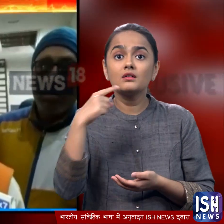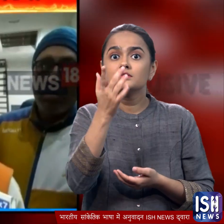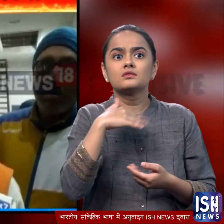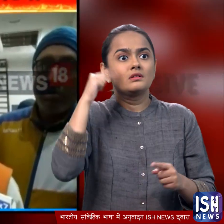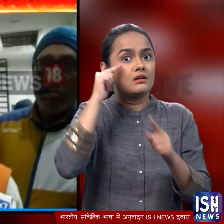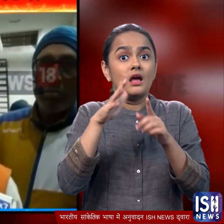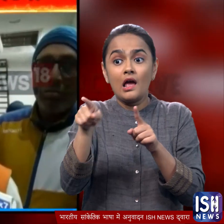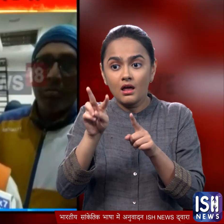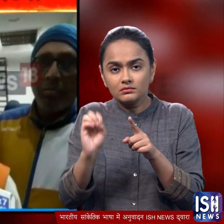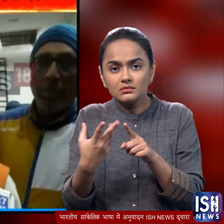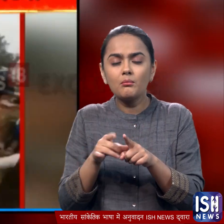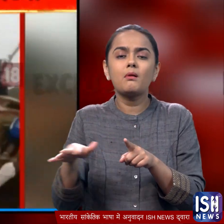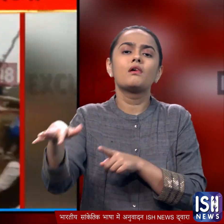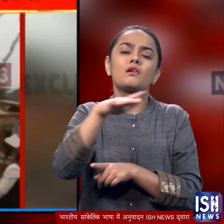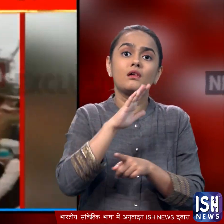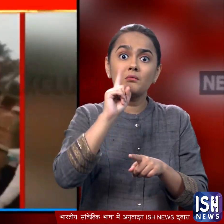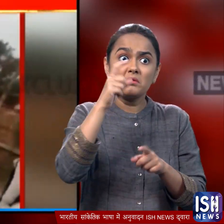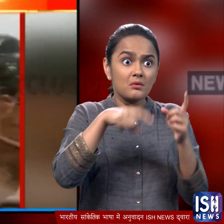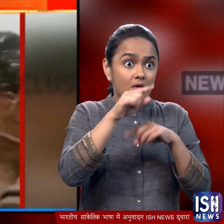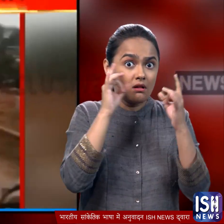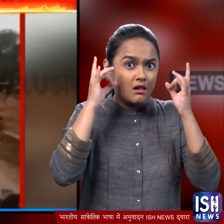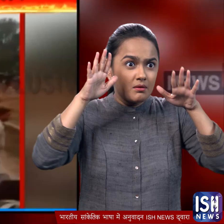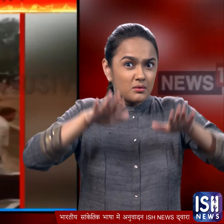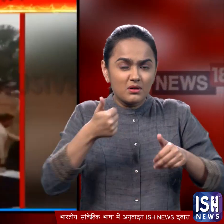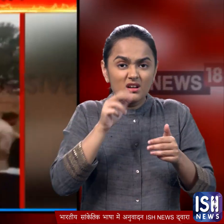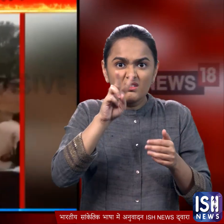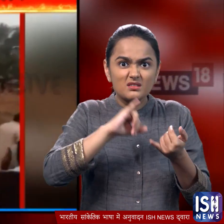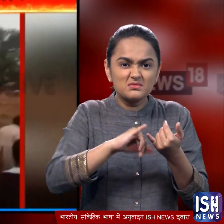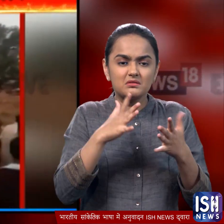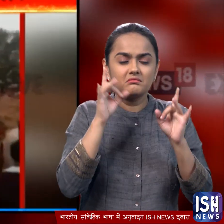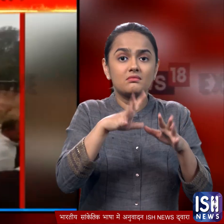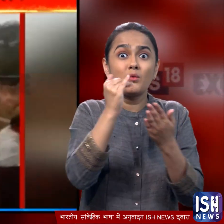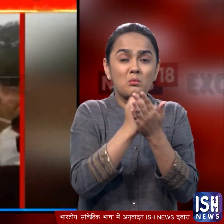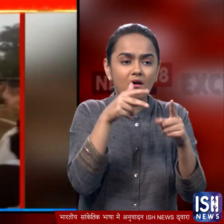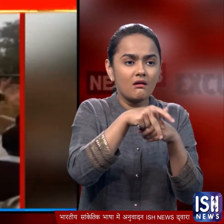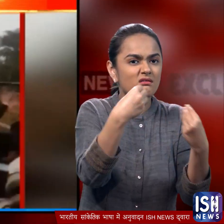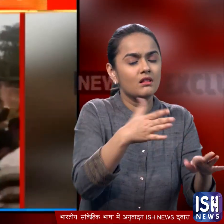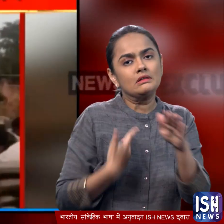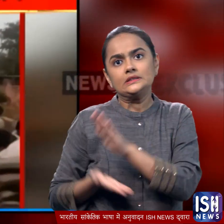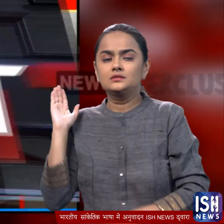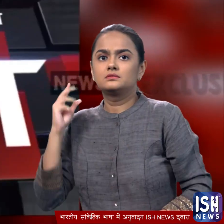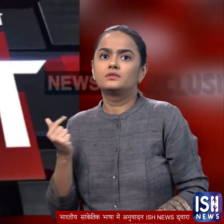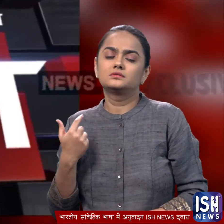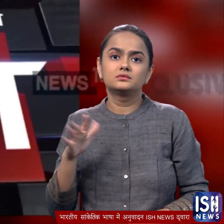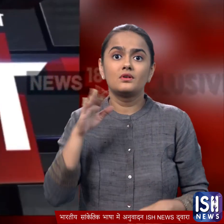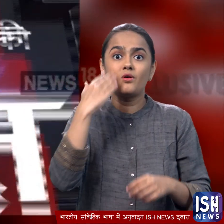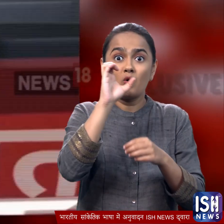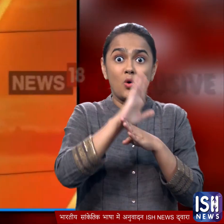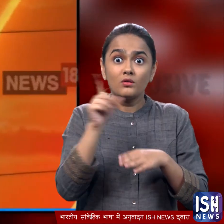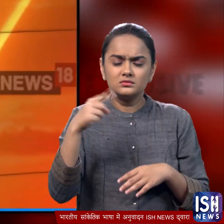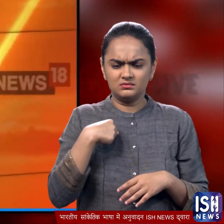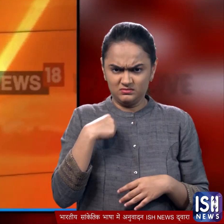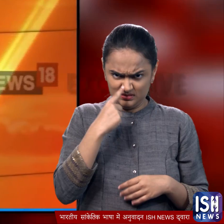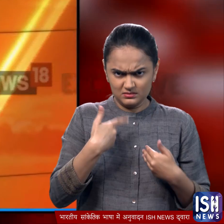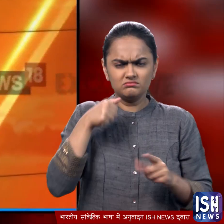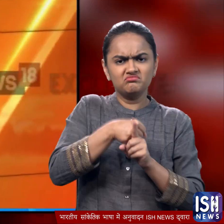वही बोल रहे थे, विरोध उन्होंने ही किया। लोगों का गुस्सा जब शांत नहीं हुआ तो विक्रम सैनी को बीच में ही कार्यक्रम छोड़कर वहां से जाना पड़ा। कांग्रेस के